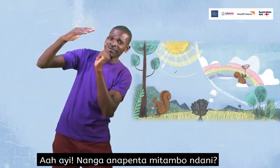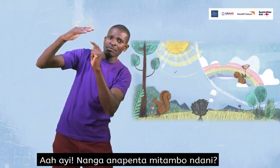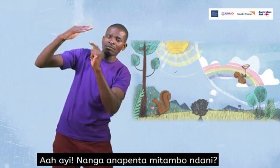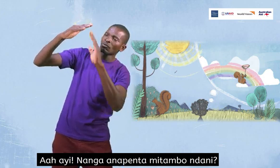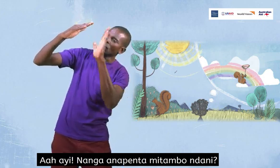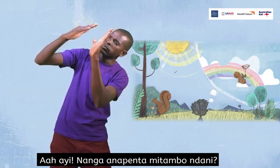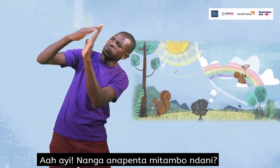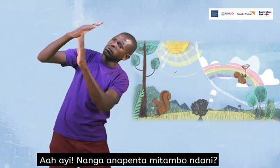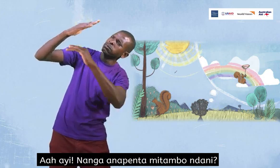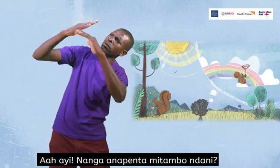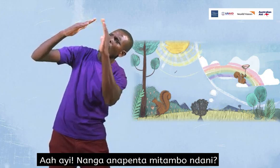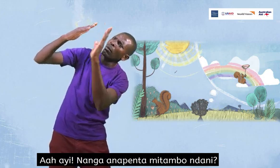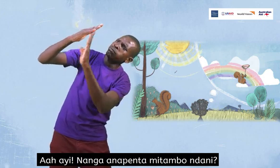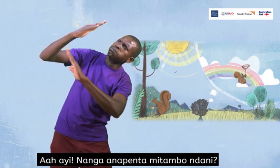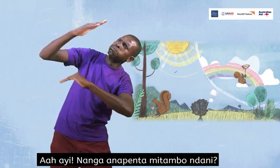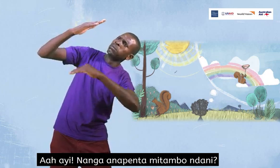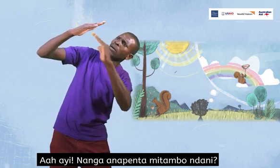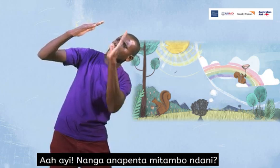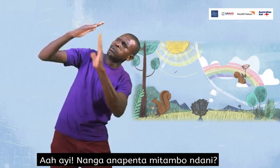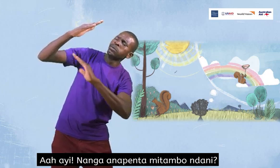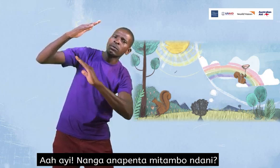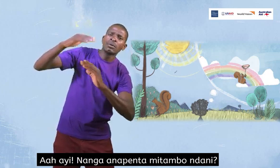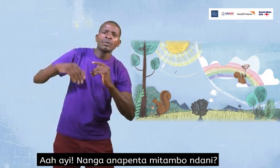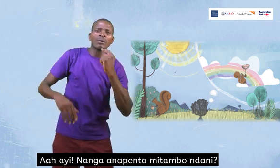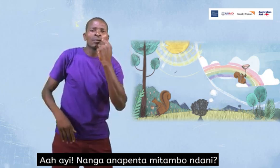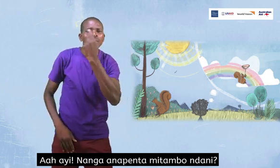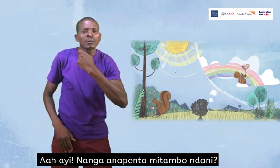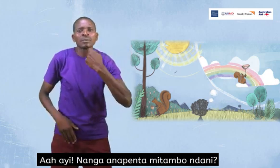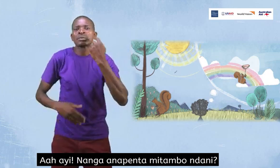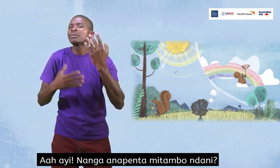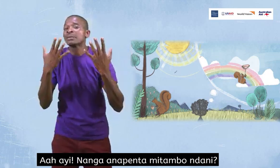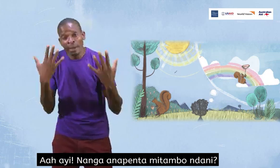Ayi, nanga anapenta mitambo ndani?